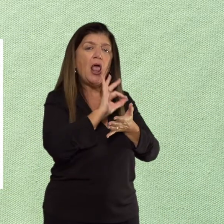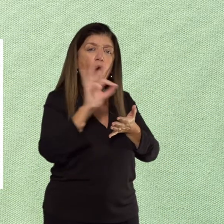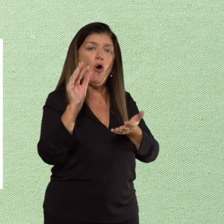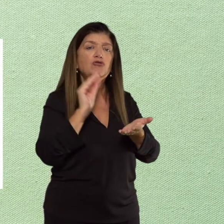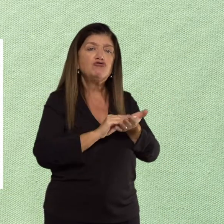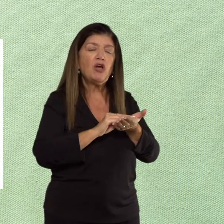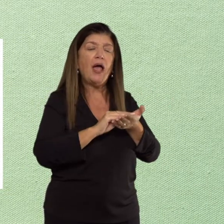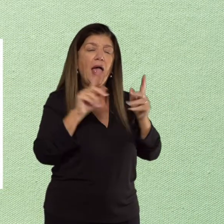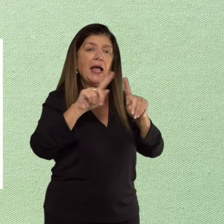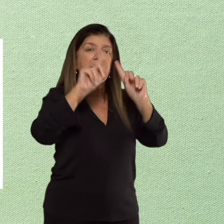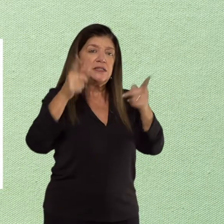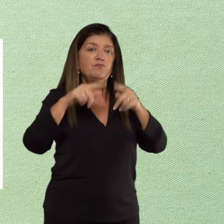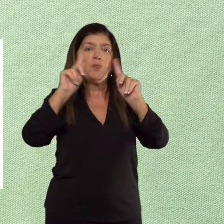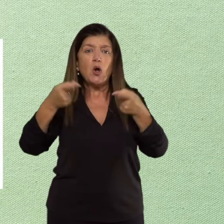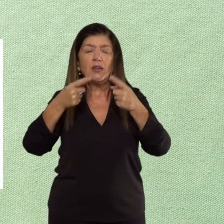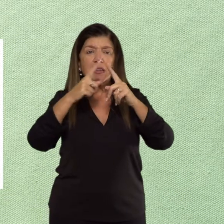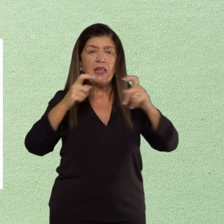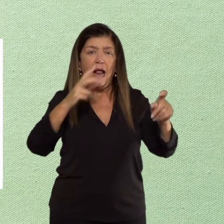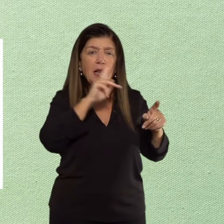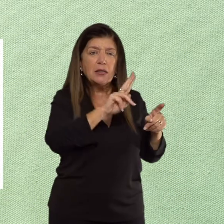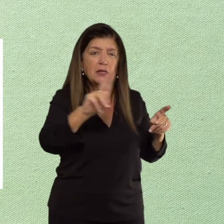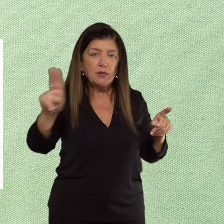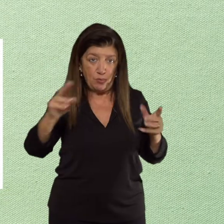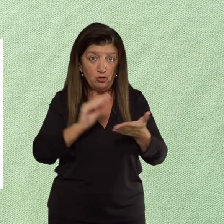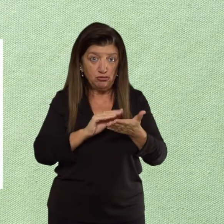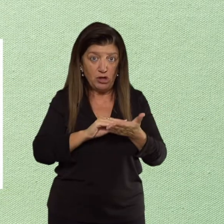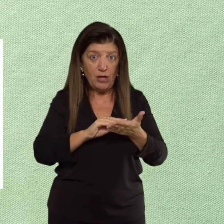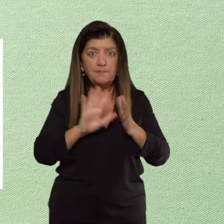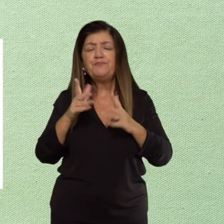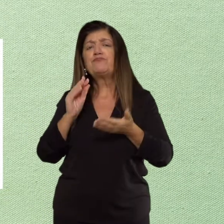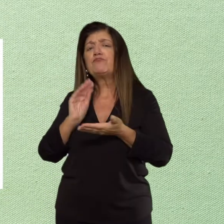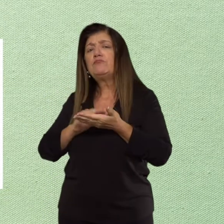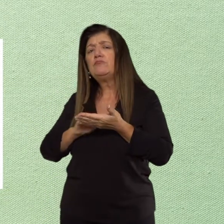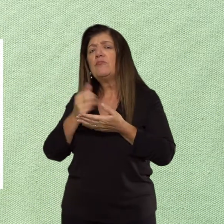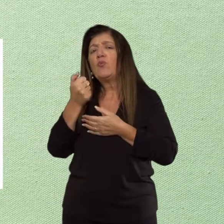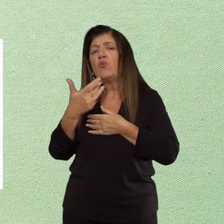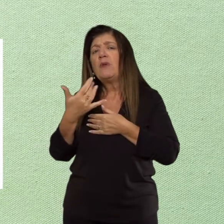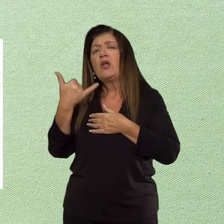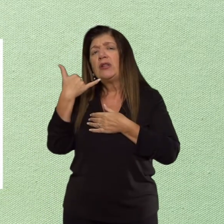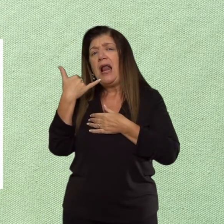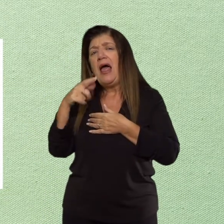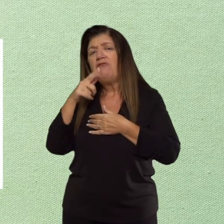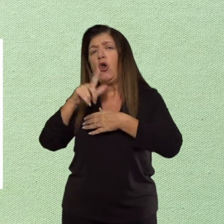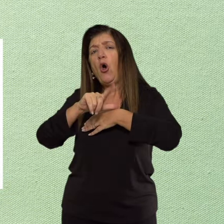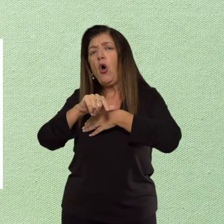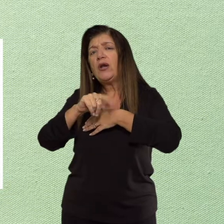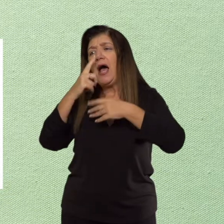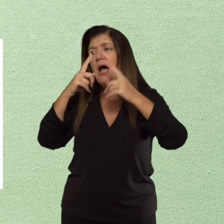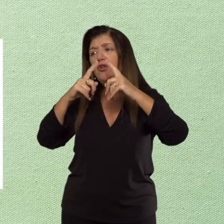cui eventualmente andare ci sono degli dei orari? Numeri di telefono, degli orari, sono... adesso vado a